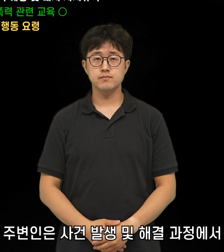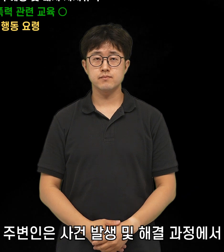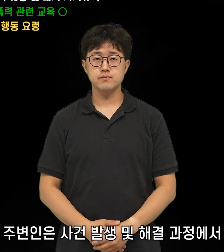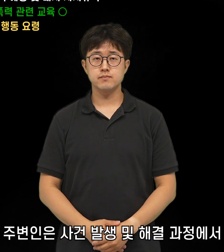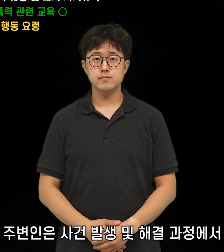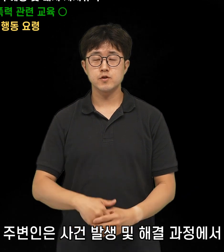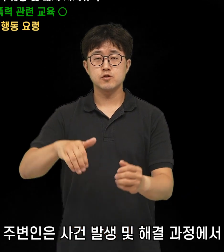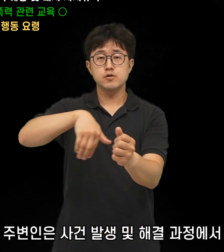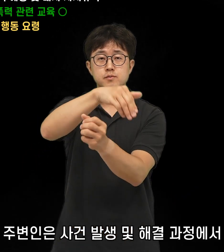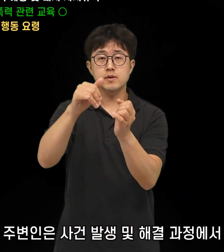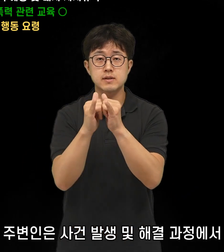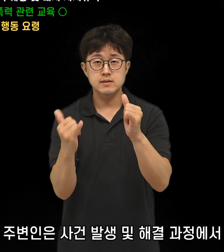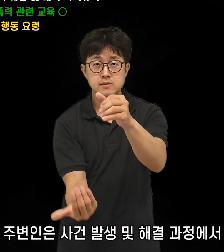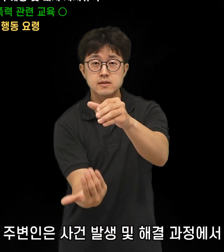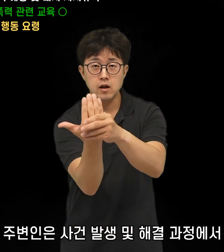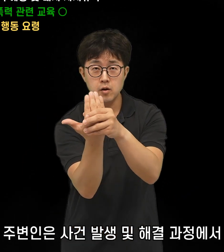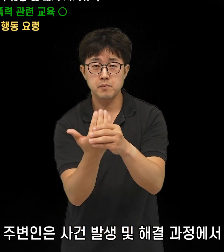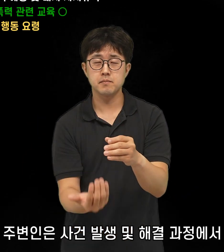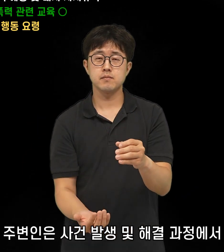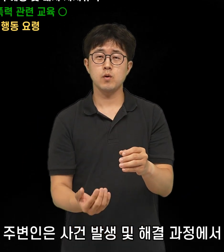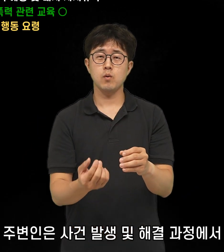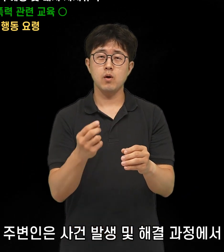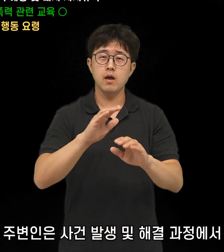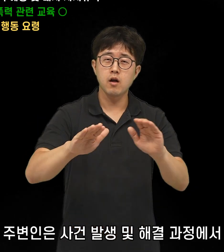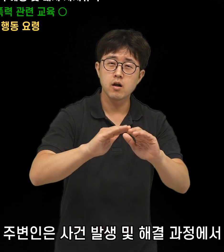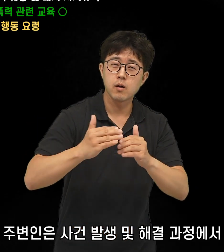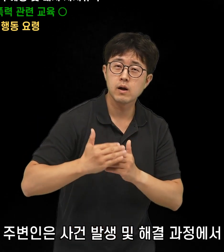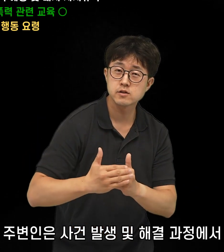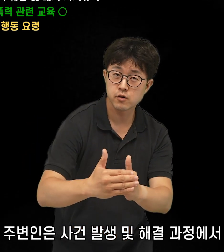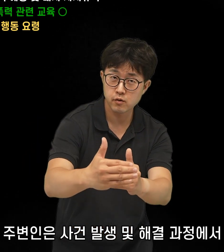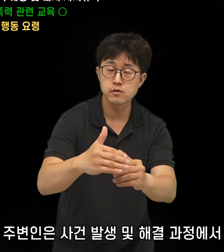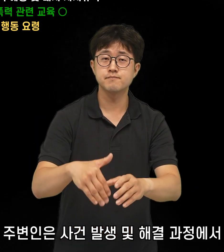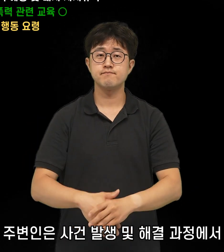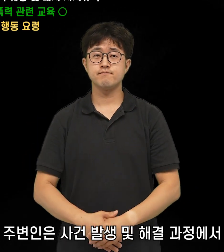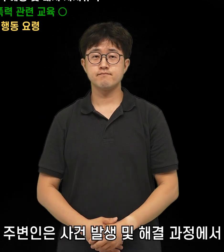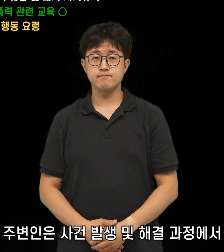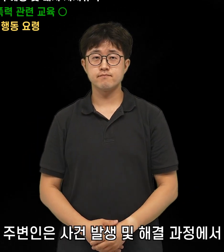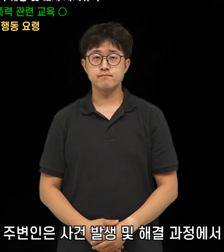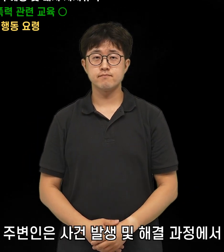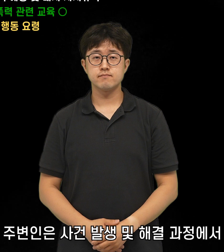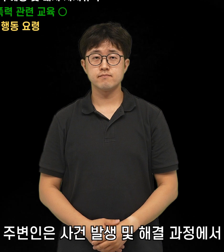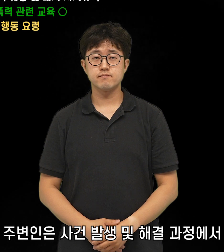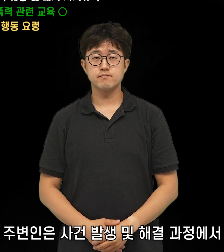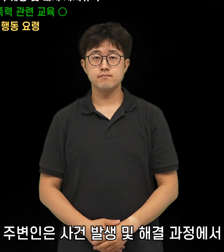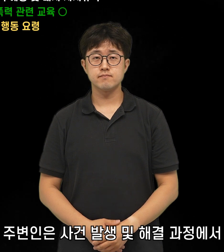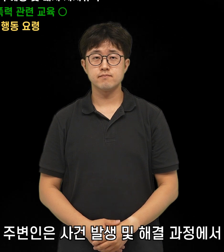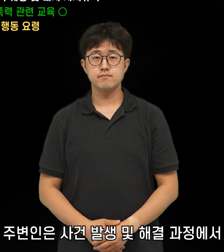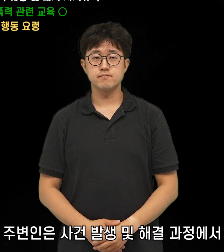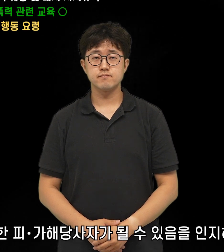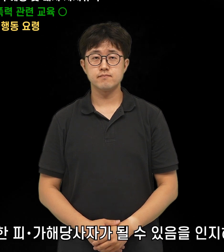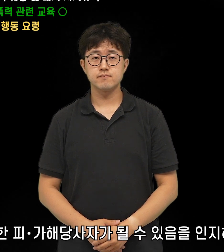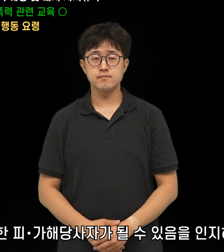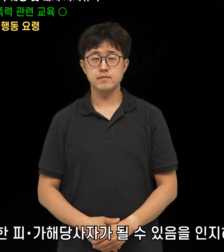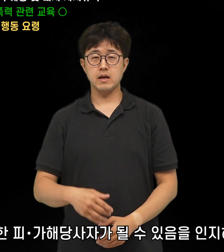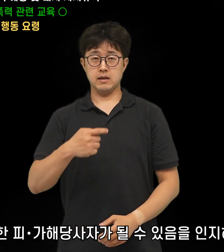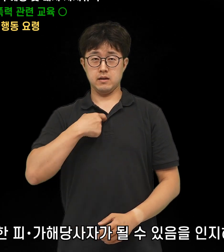10. 주변인은 사건 발생 및 해결 과정에서 본인 또한